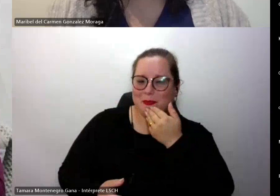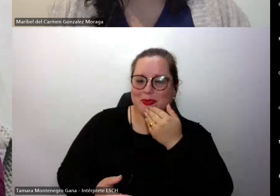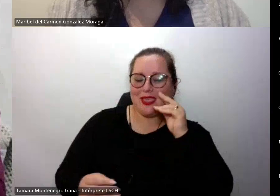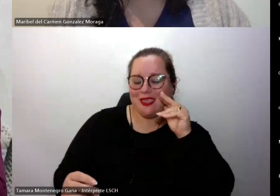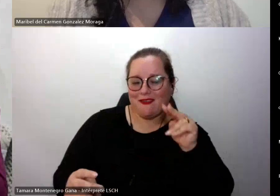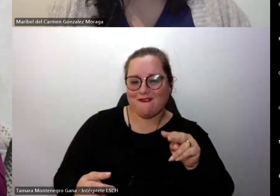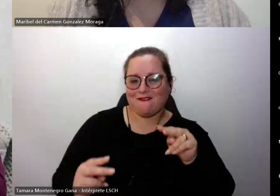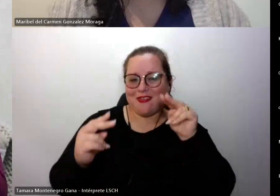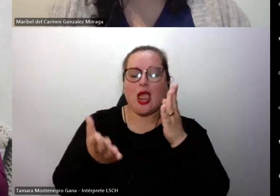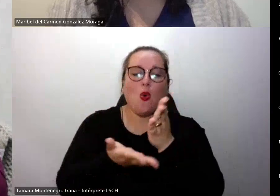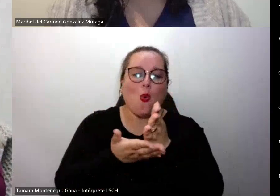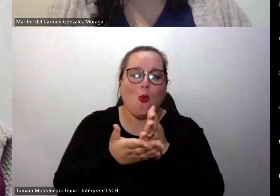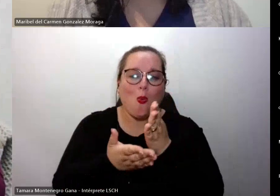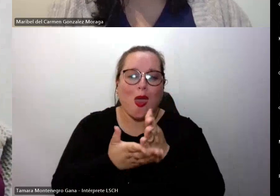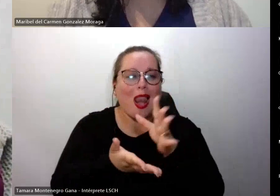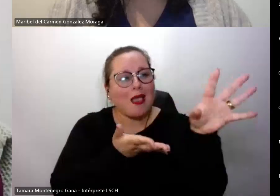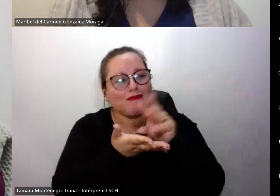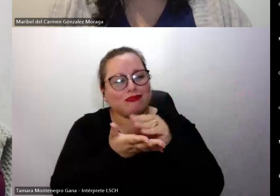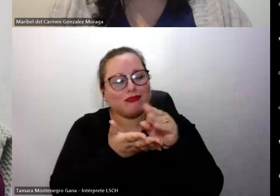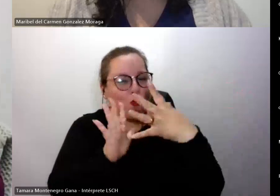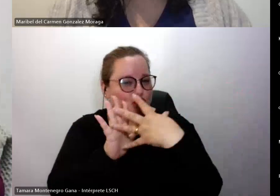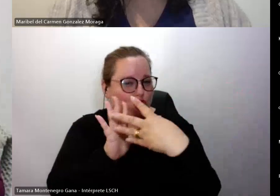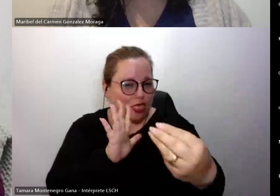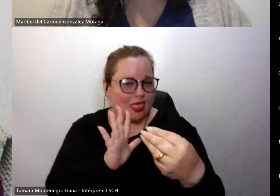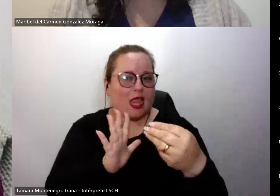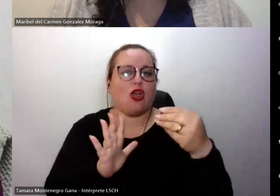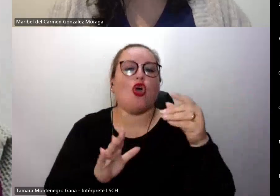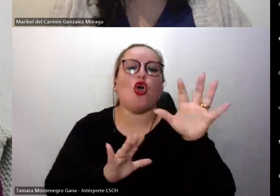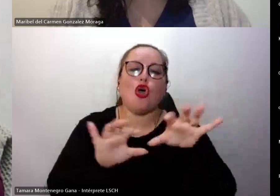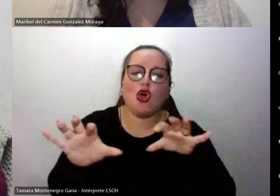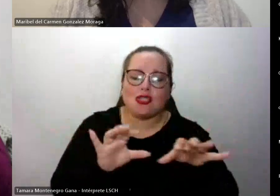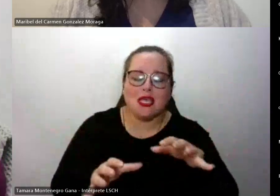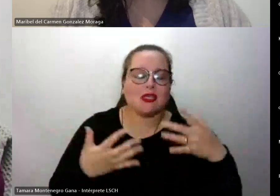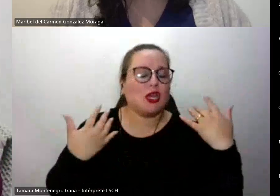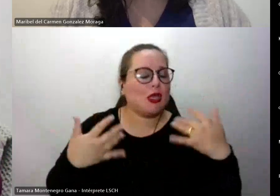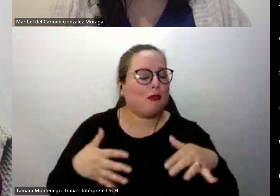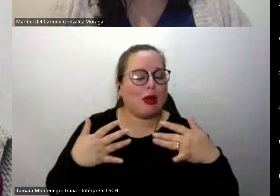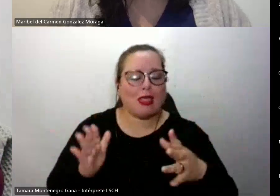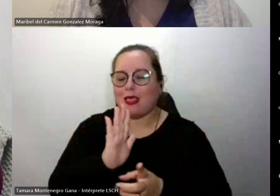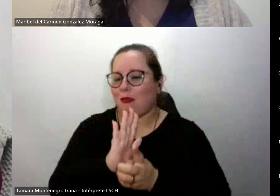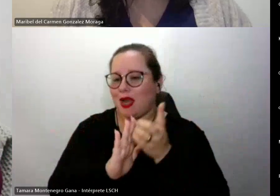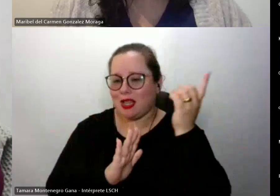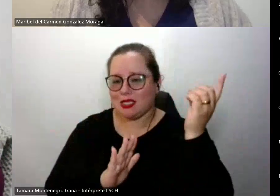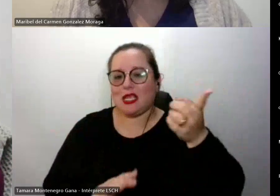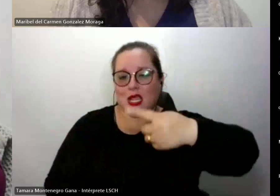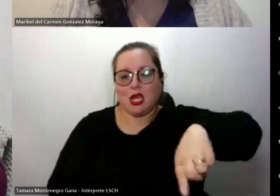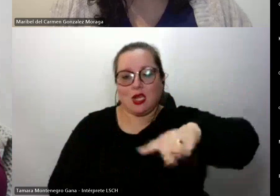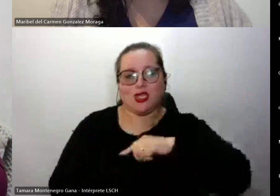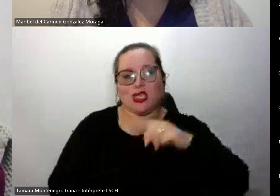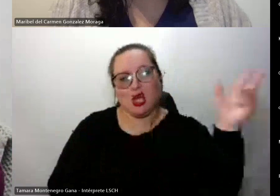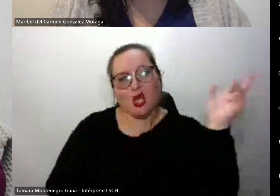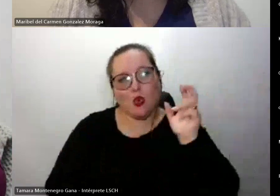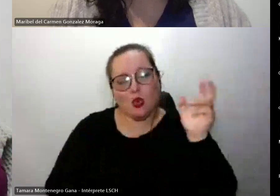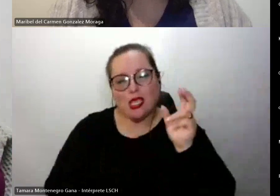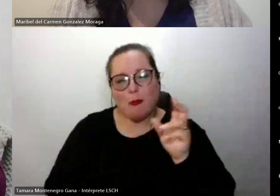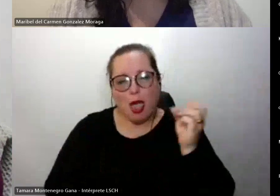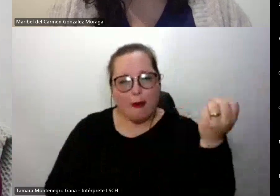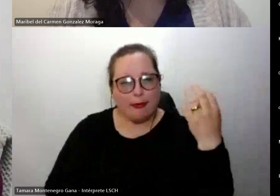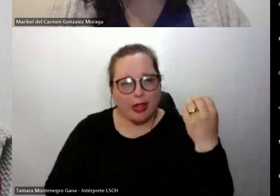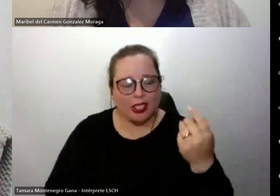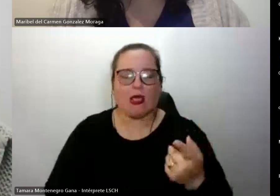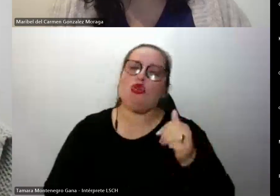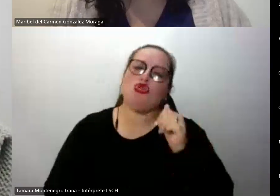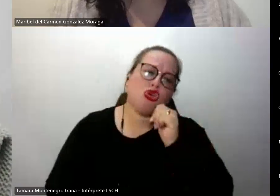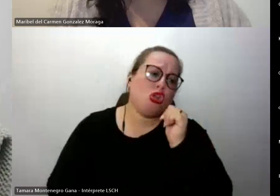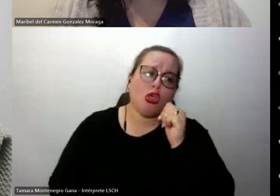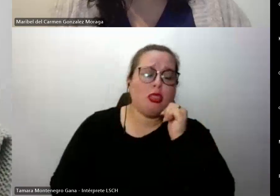en la escuela, etcétera, elementos que son vitales para su desarrollo y que nosotros que escuchamos tenemos a diario de manera